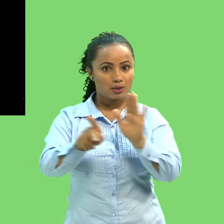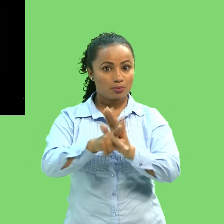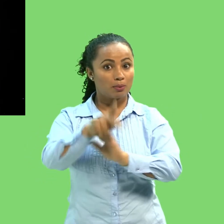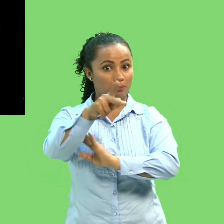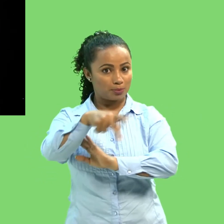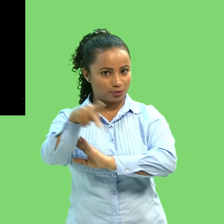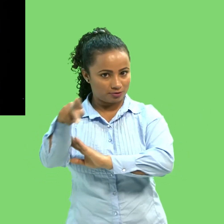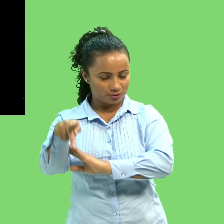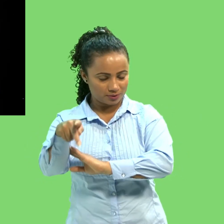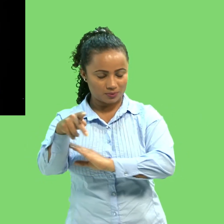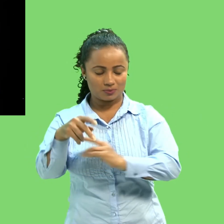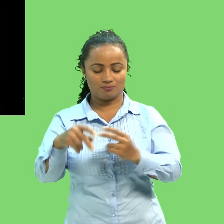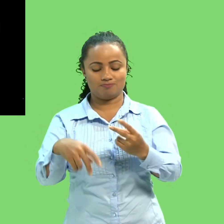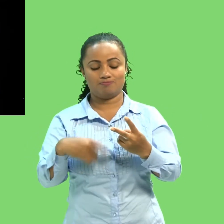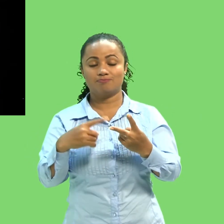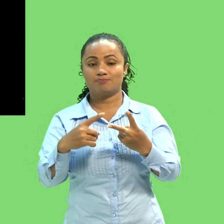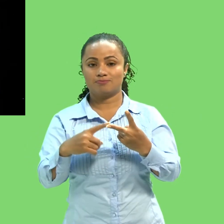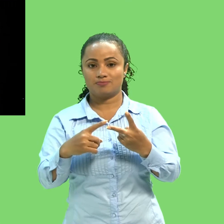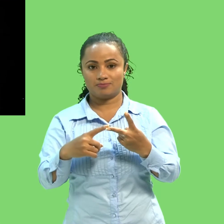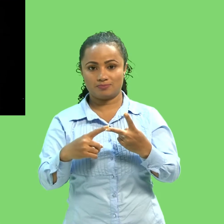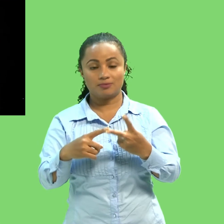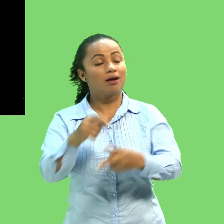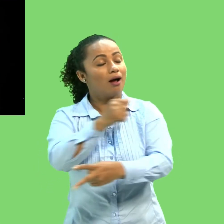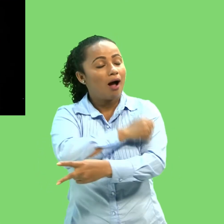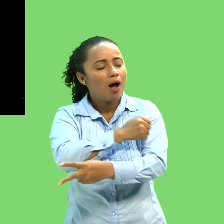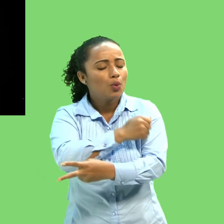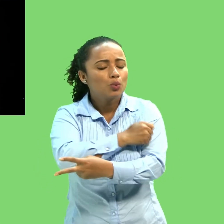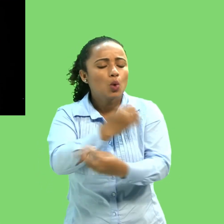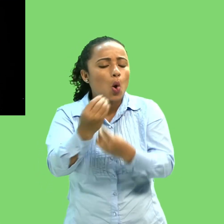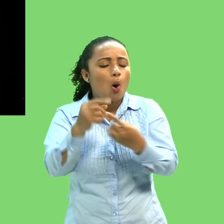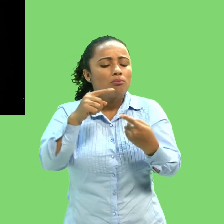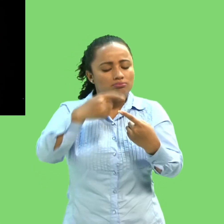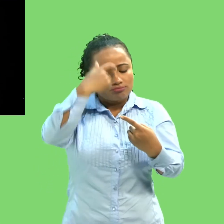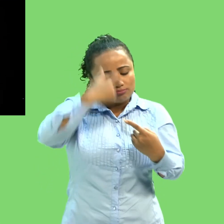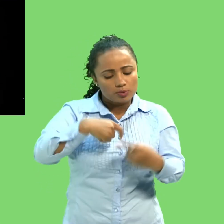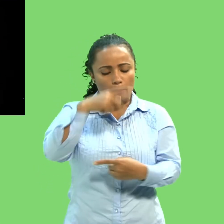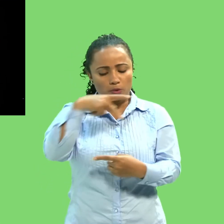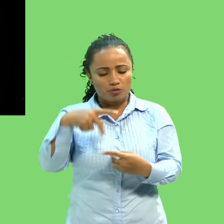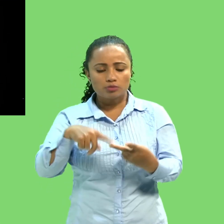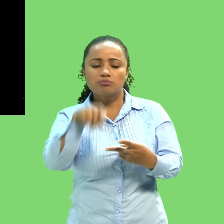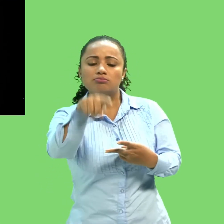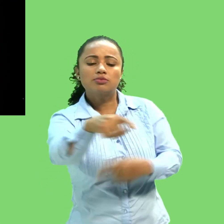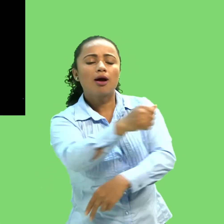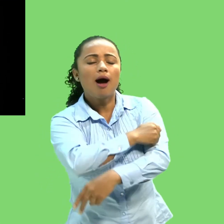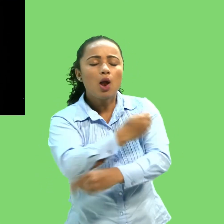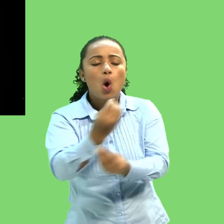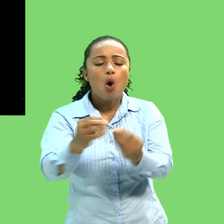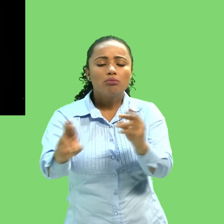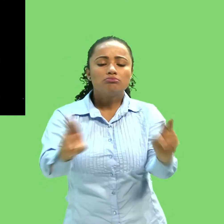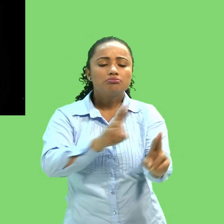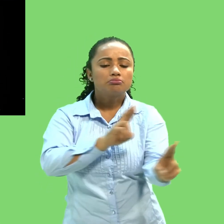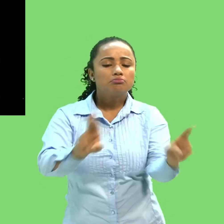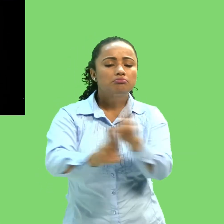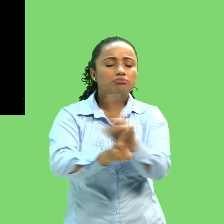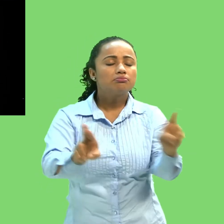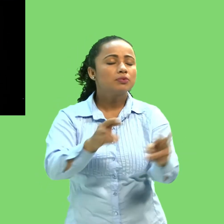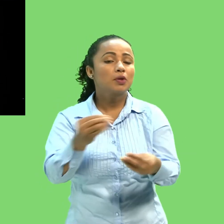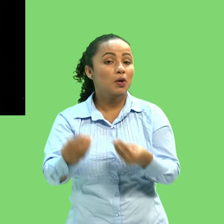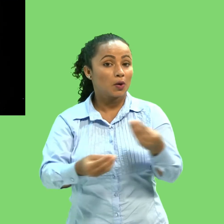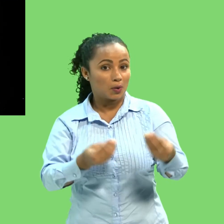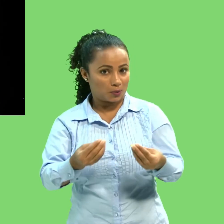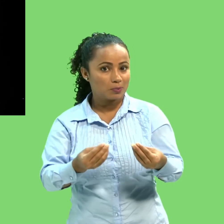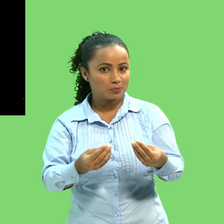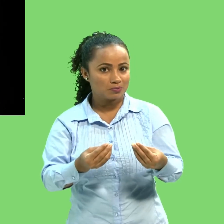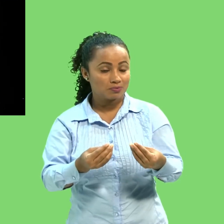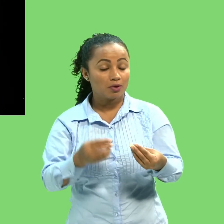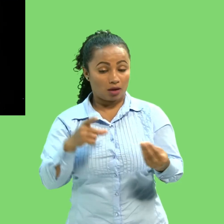e aluno. Tá? Como é que isso vai acontecer? Então temos aqui inicialmente a linguística aplicada,